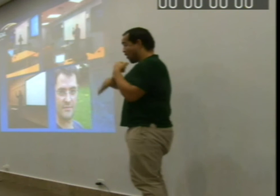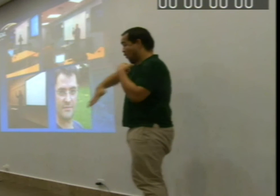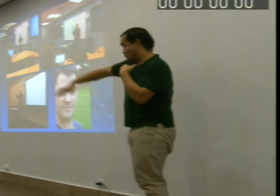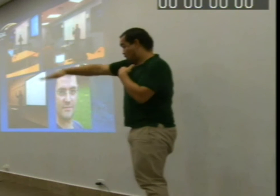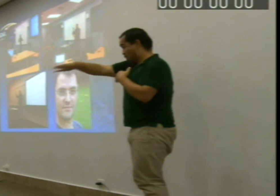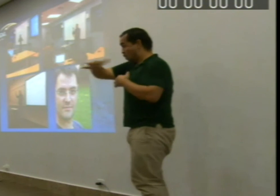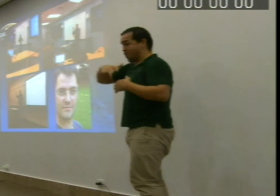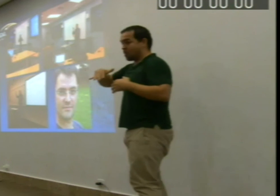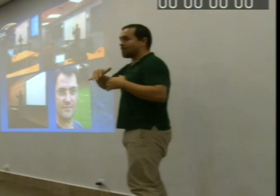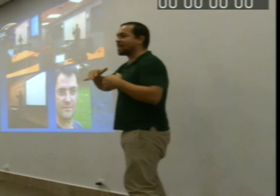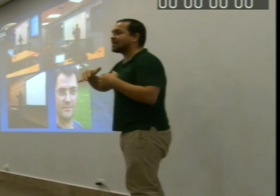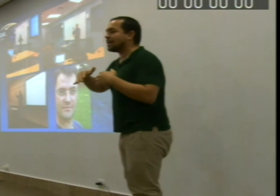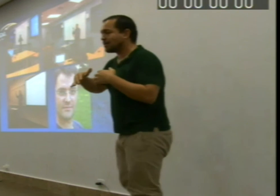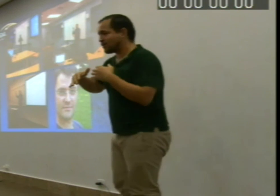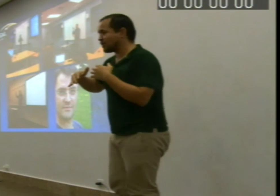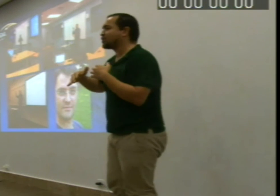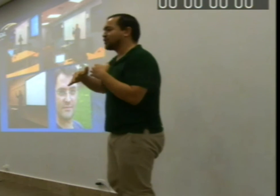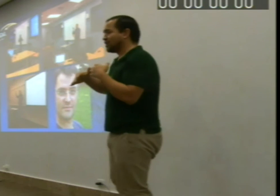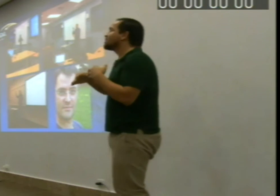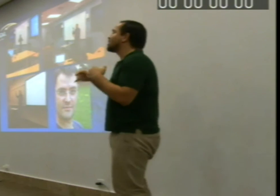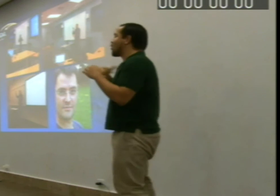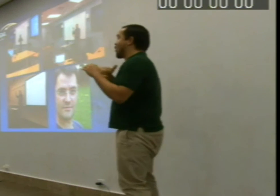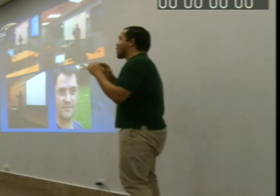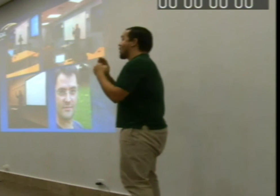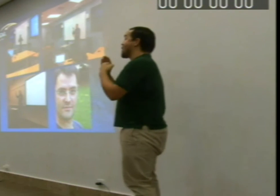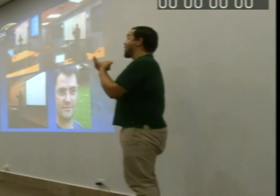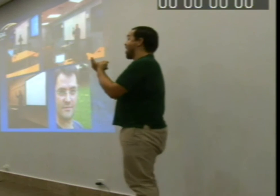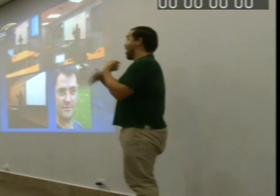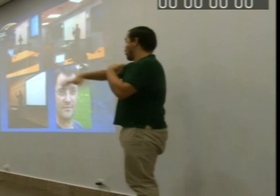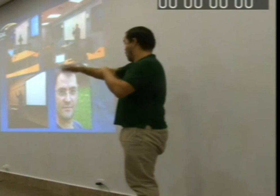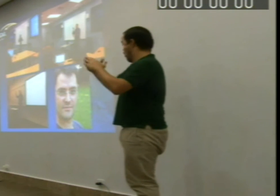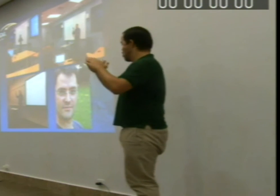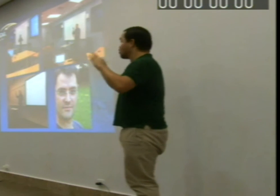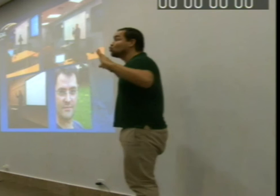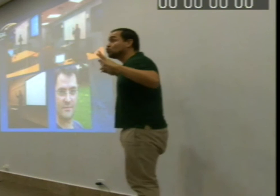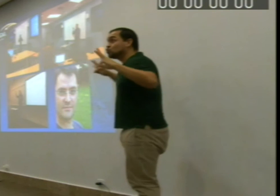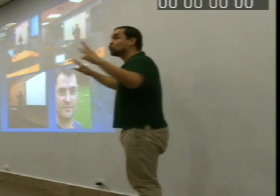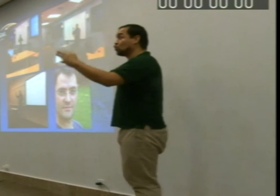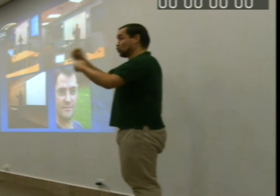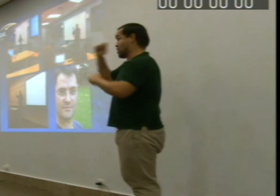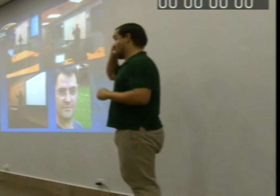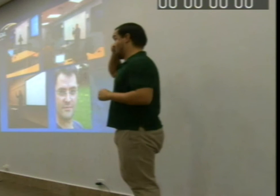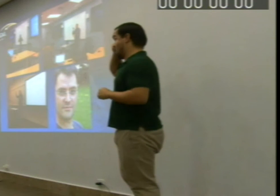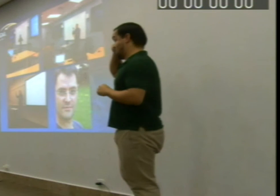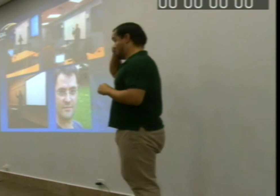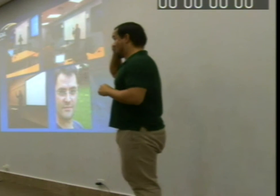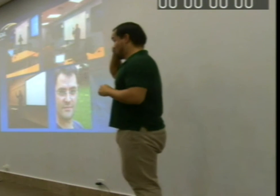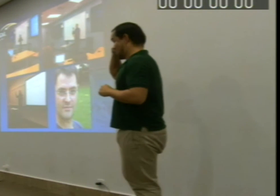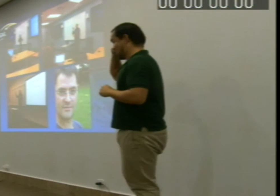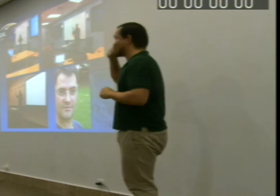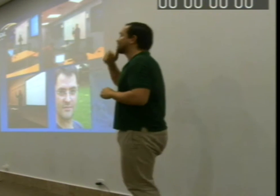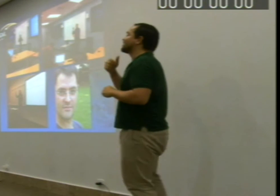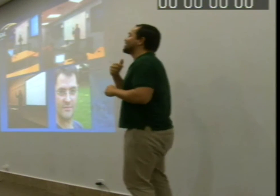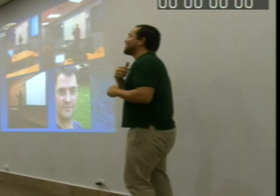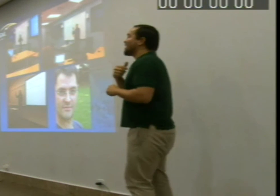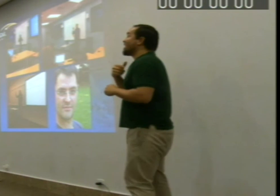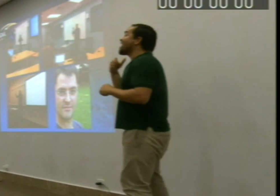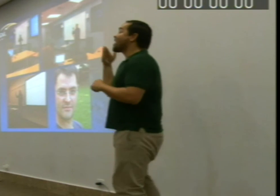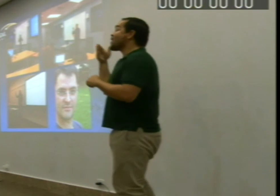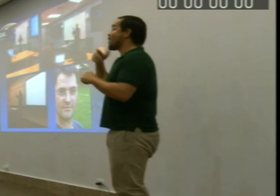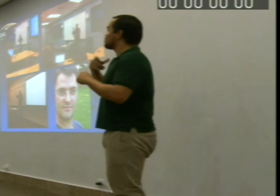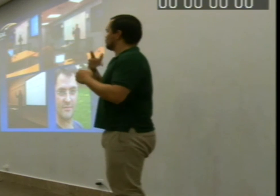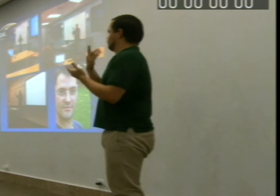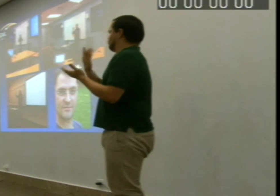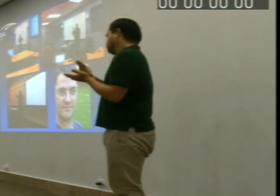Negra Black english Black english no bairro que eu morava era todo mundo negro